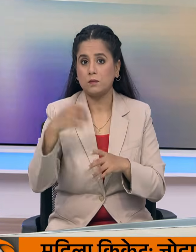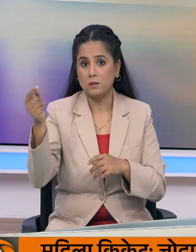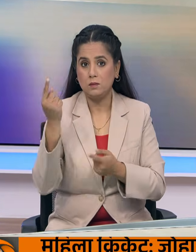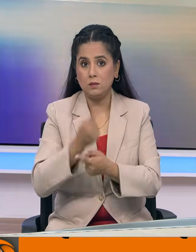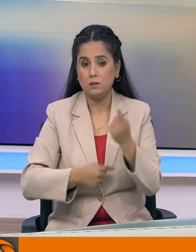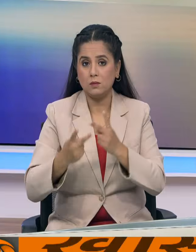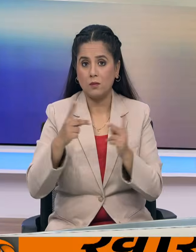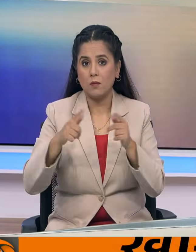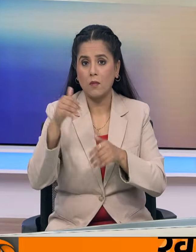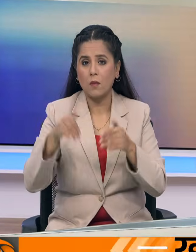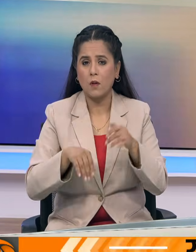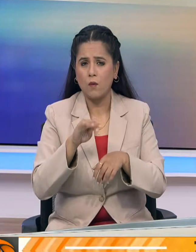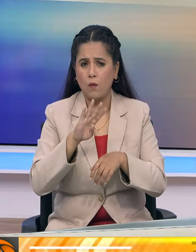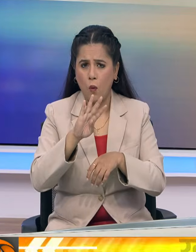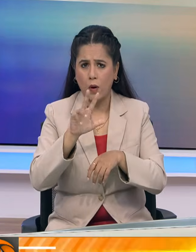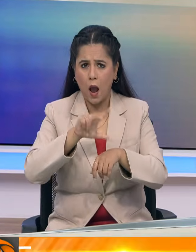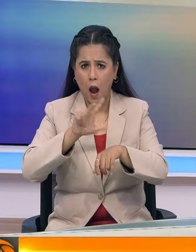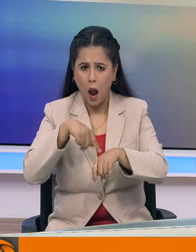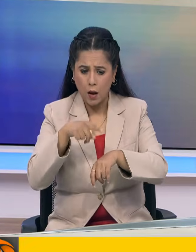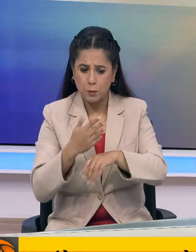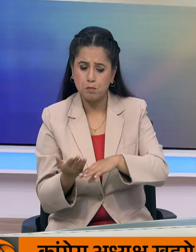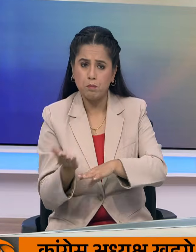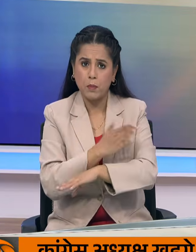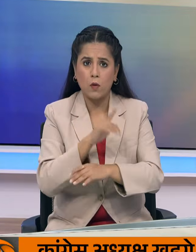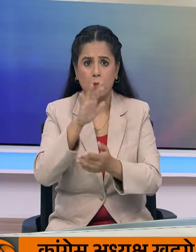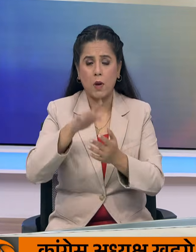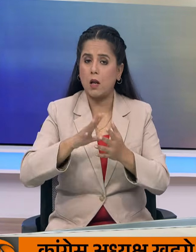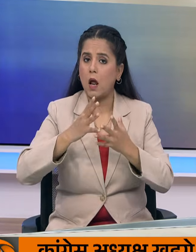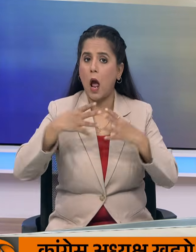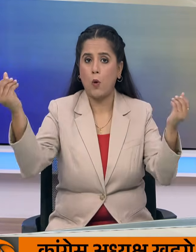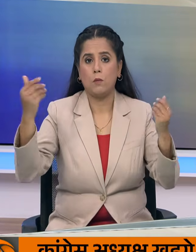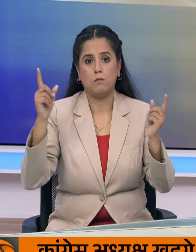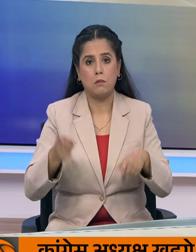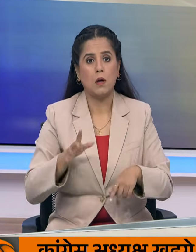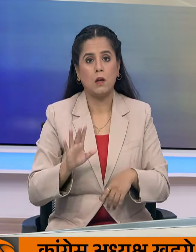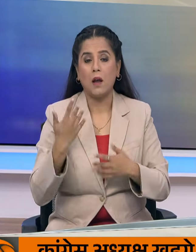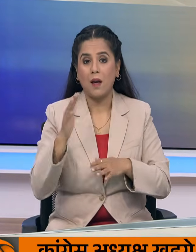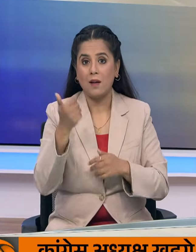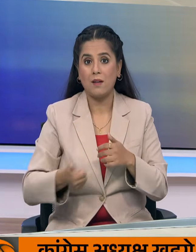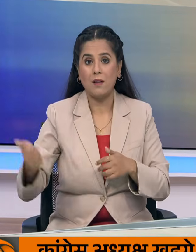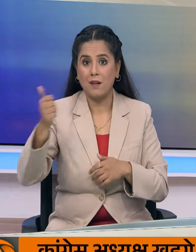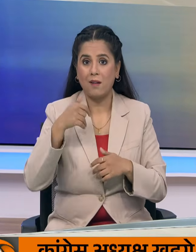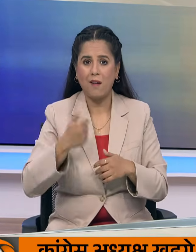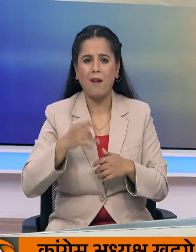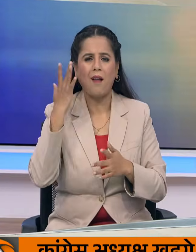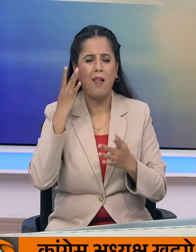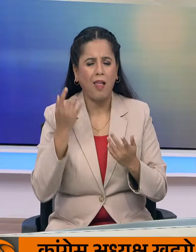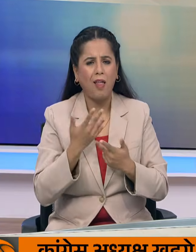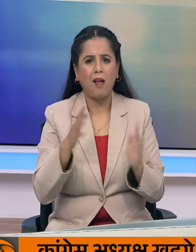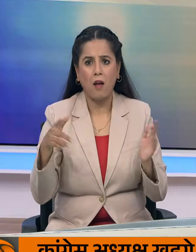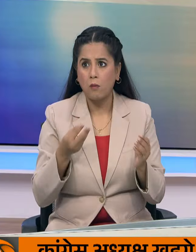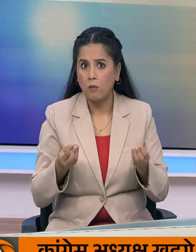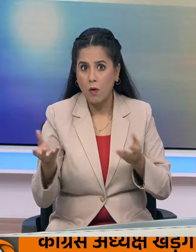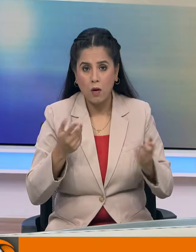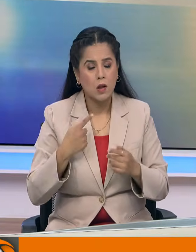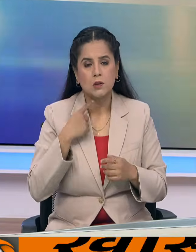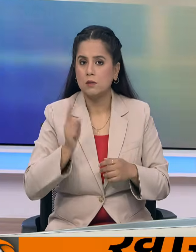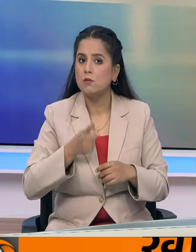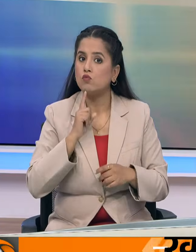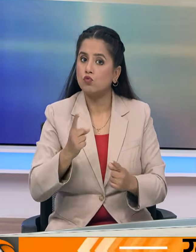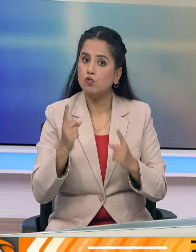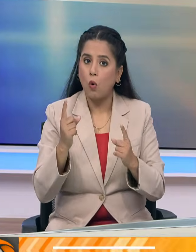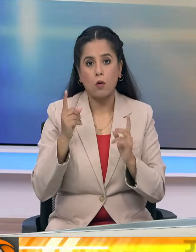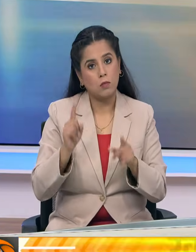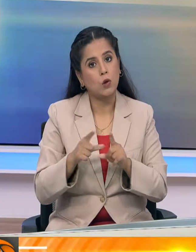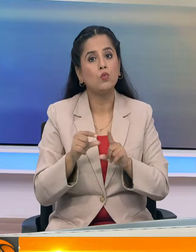को मतदान से 48 घंटे पहले क्षेत्र छोड़ना होगा। किसी भी अधिकारी की लापरवाही या पक्षपात पर सख्त कार्रवाई की